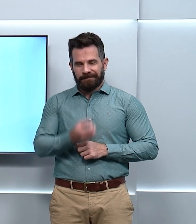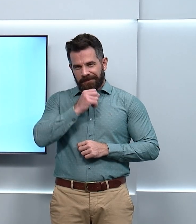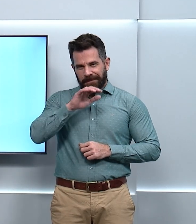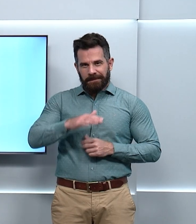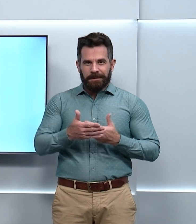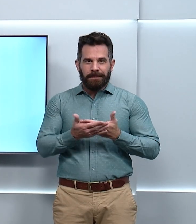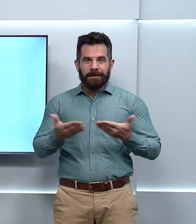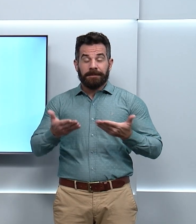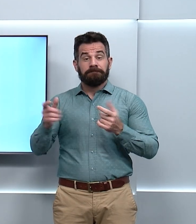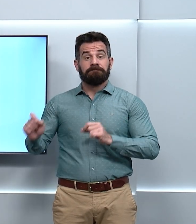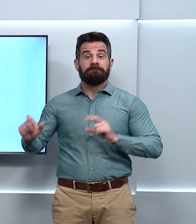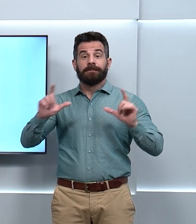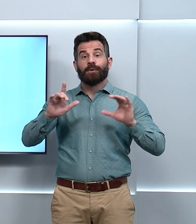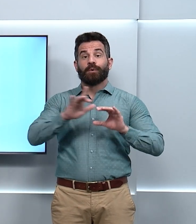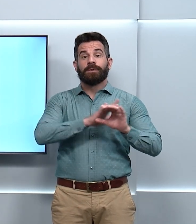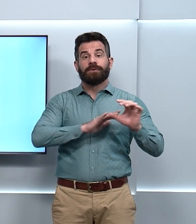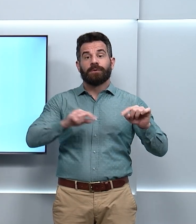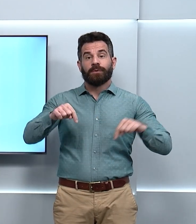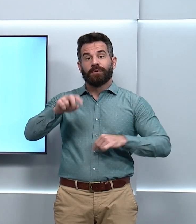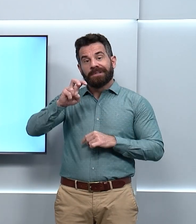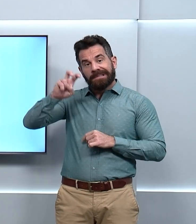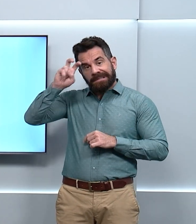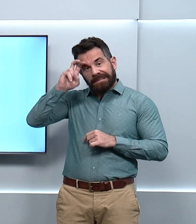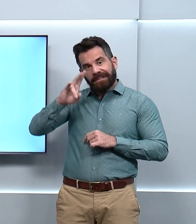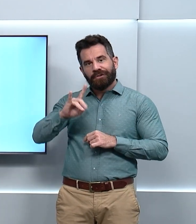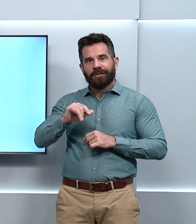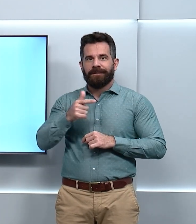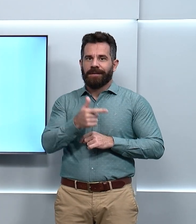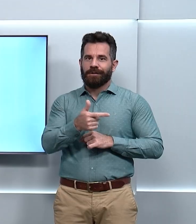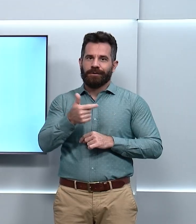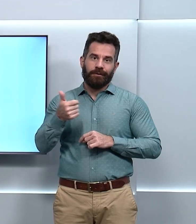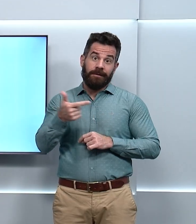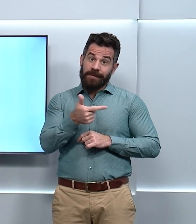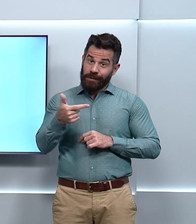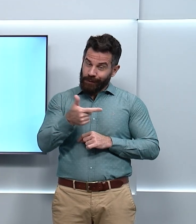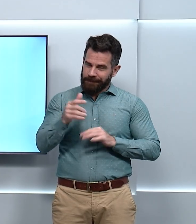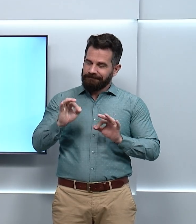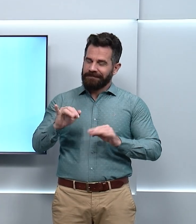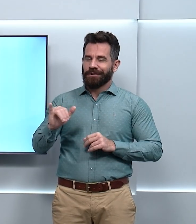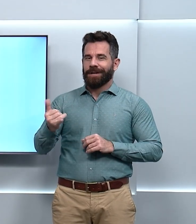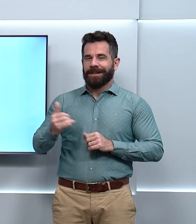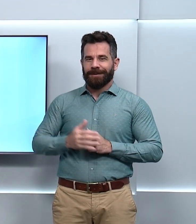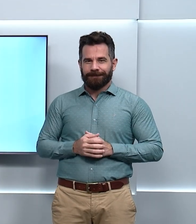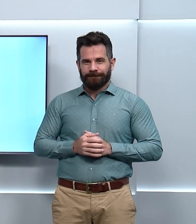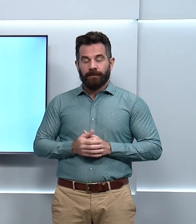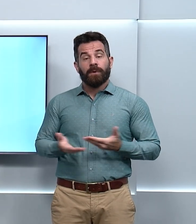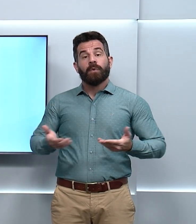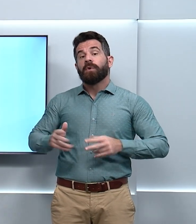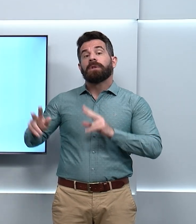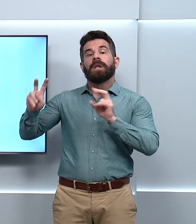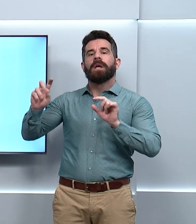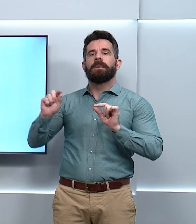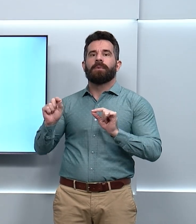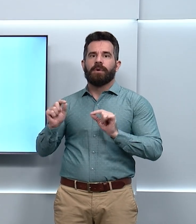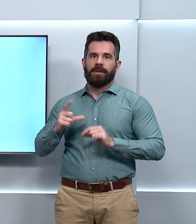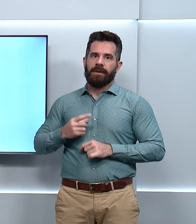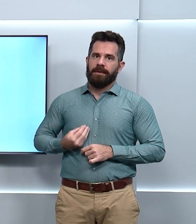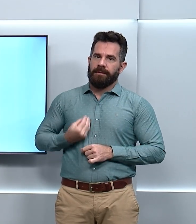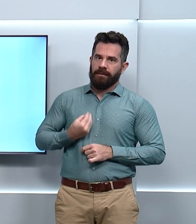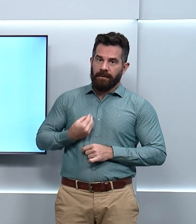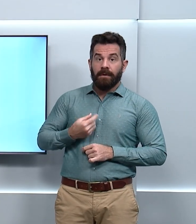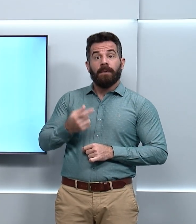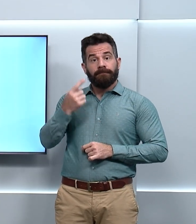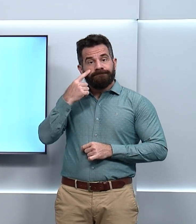Boa tarde! Começa agora o Conexões dessa quinta, dia 22 de janeiro. Hoje nós vamos falar sobre os